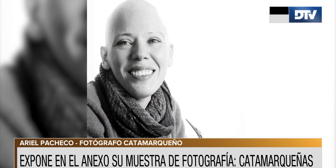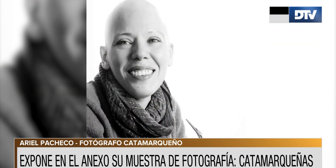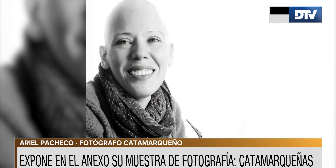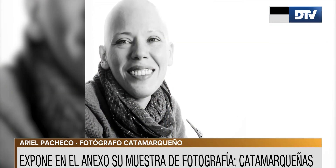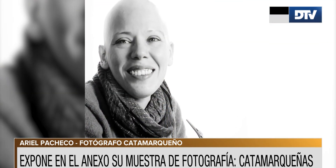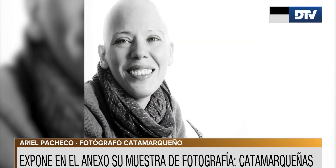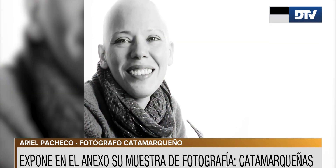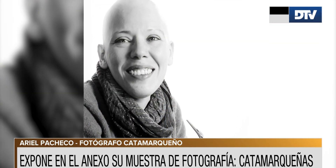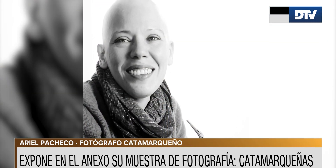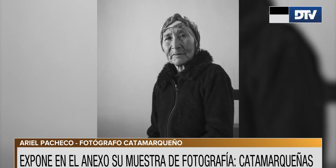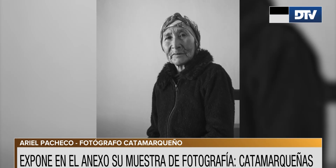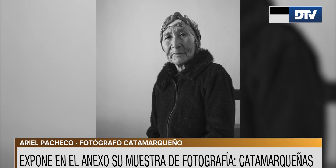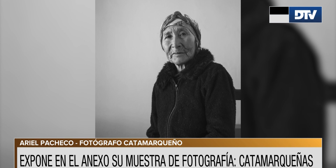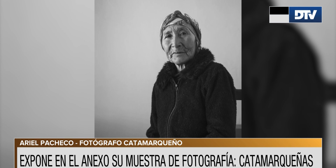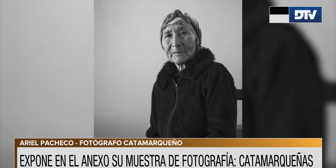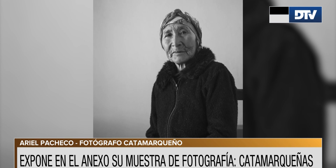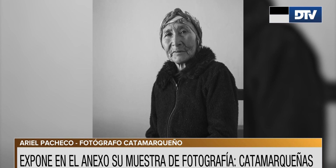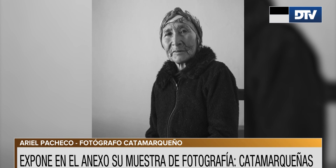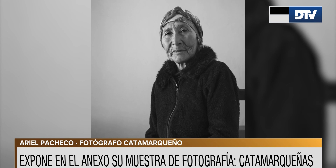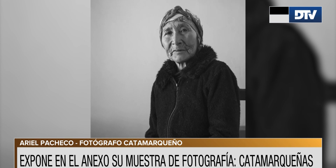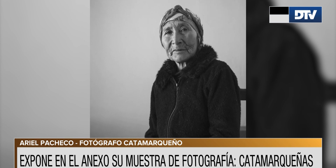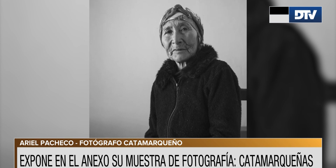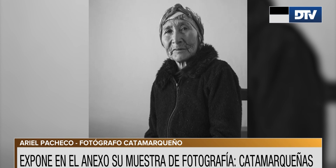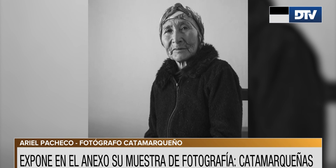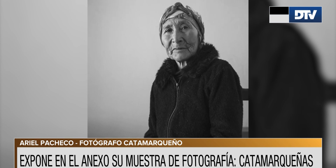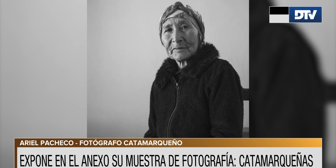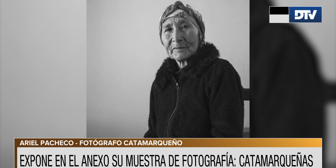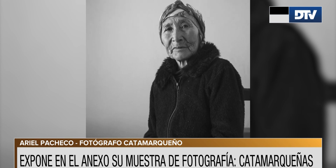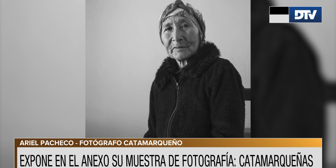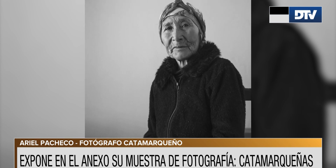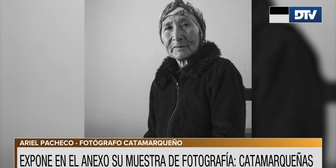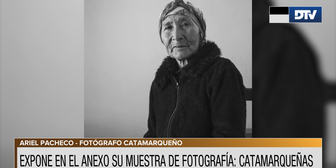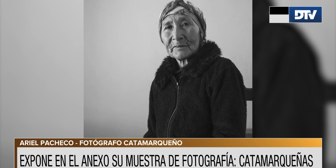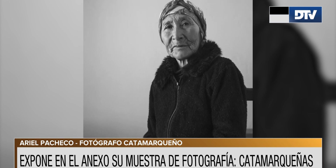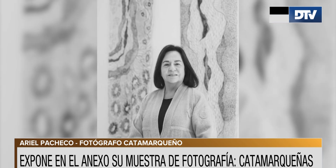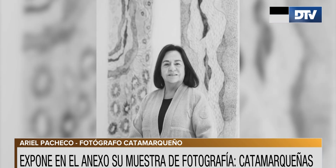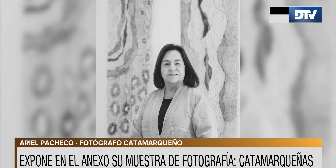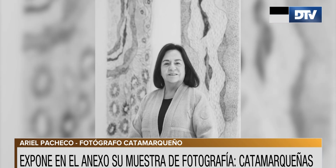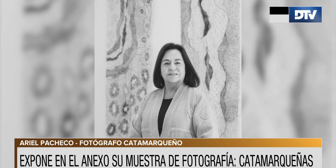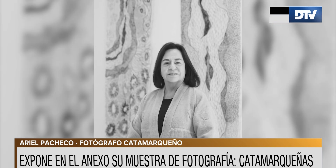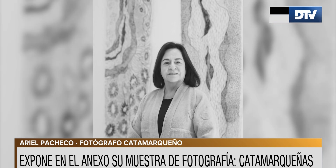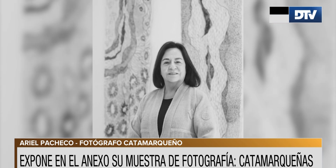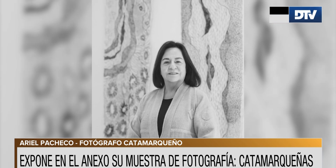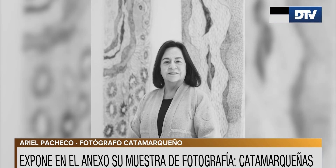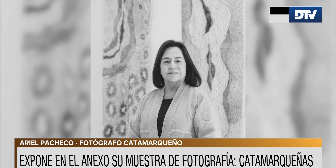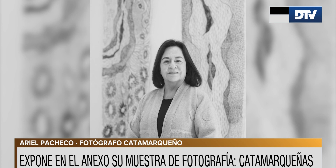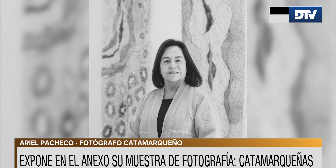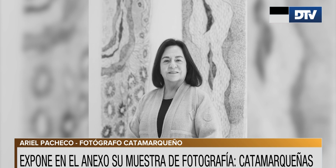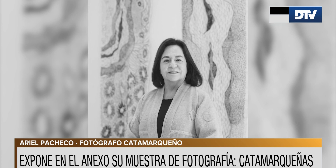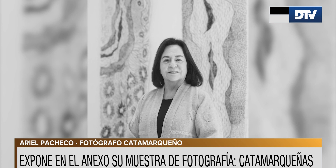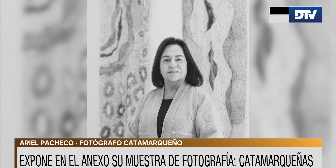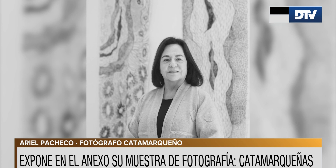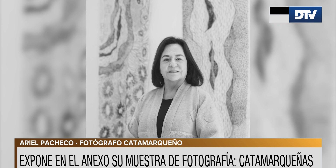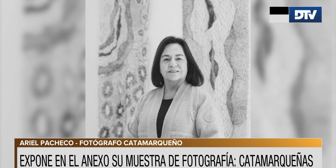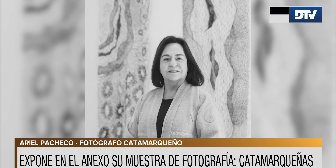Deja afuera muchas otras cosas que no quedan presentes en el primer plano de la foto, pero que pueden